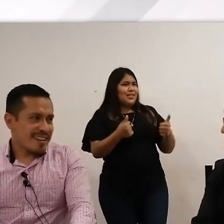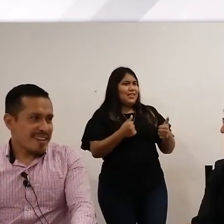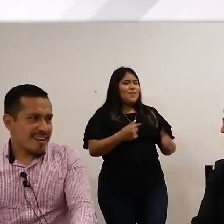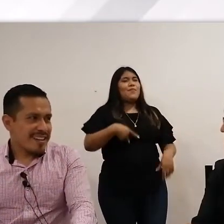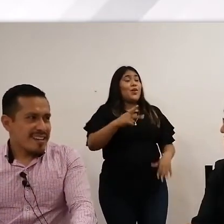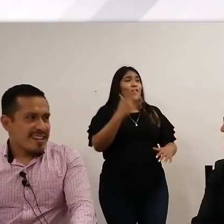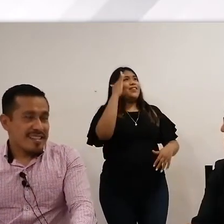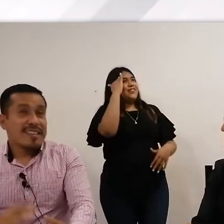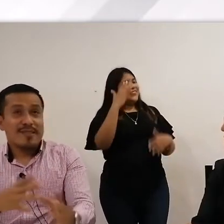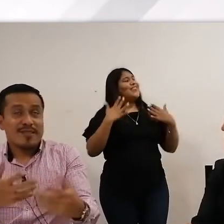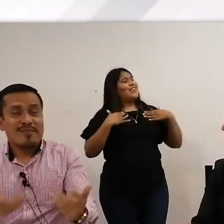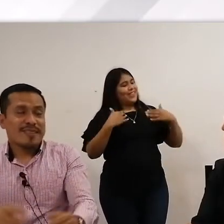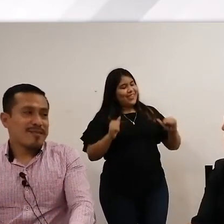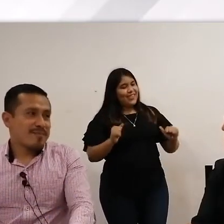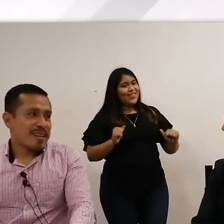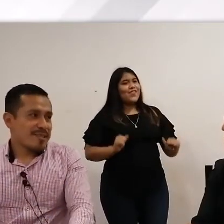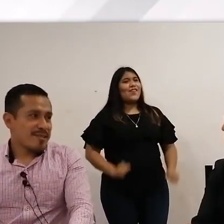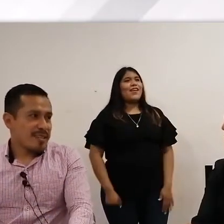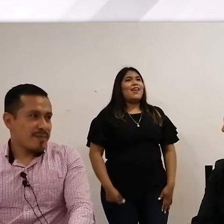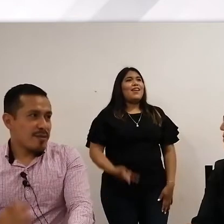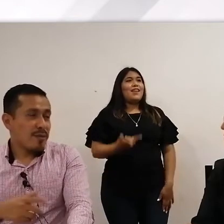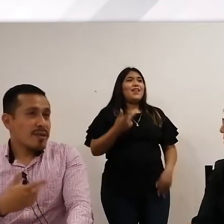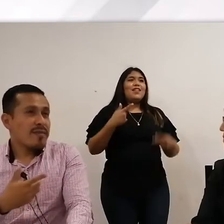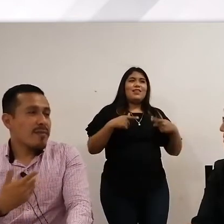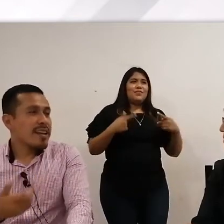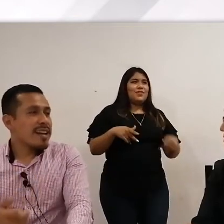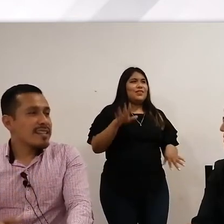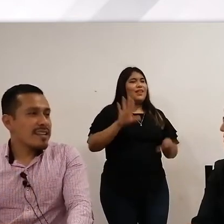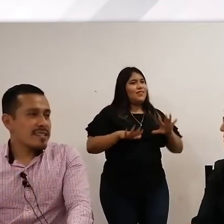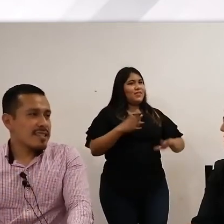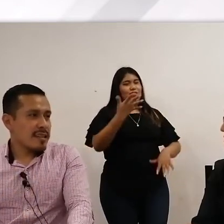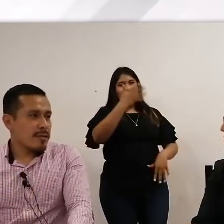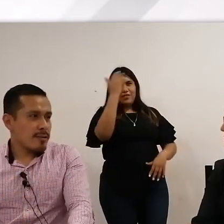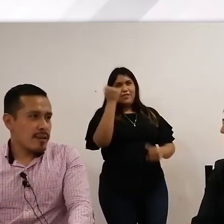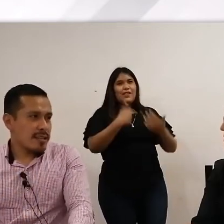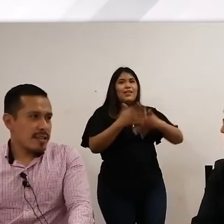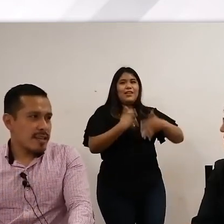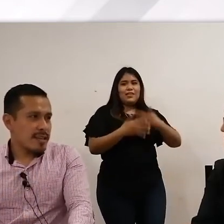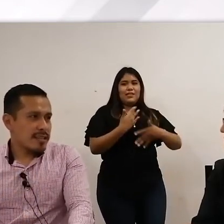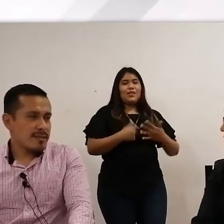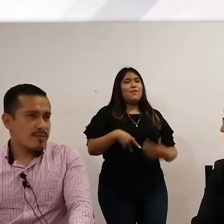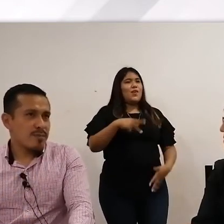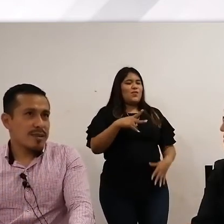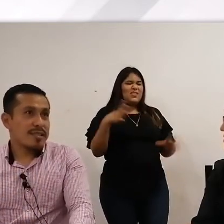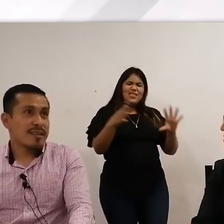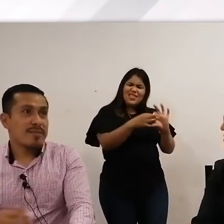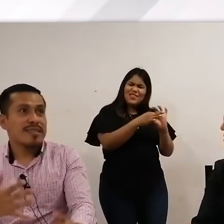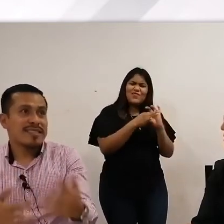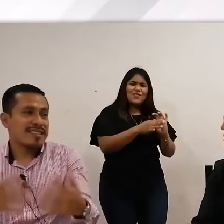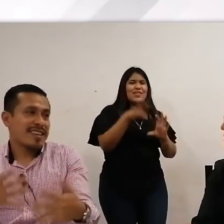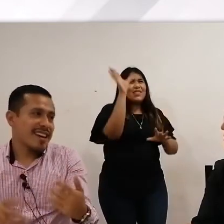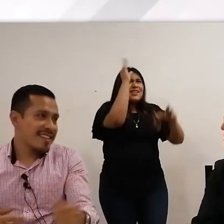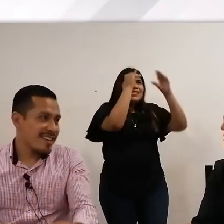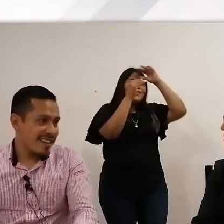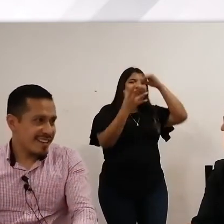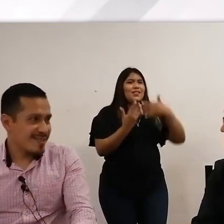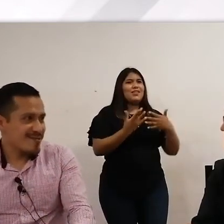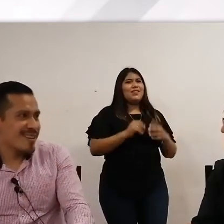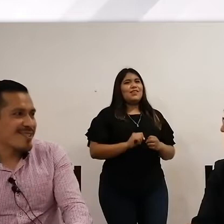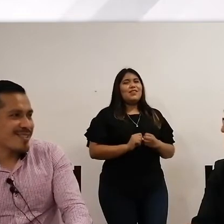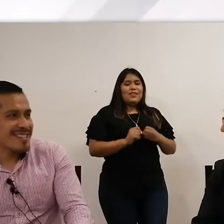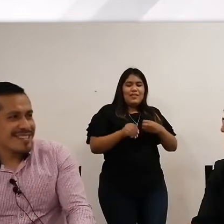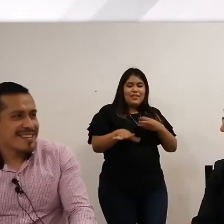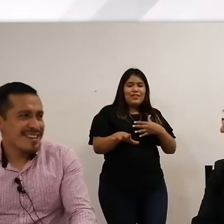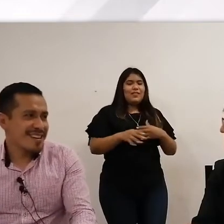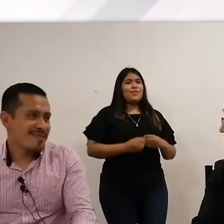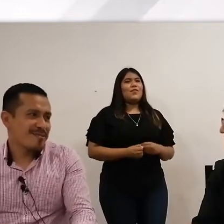reacciono porque, sí, digo, estoy con personas, pero como te familiarizas tanto con las señas, pues de repente se te llega a salir